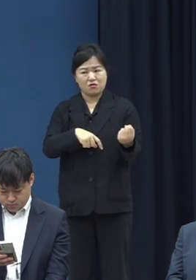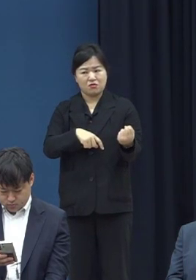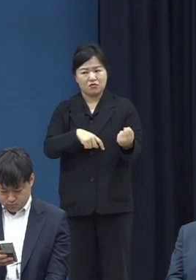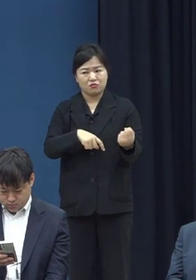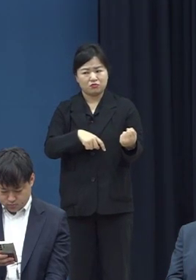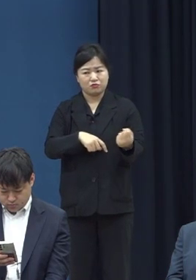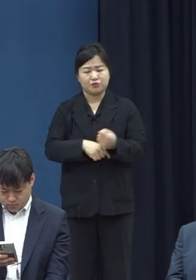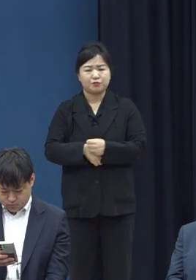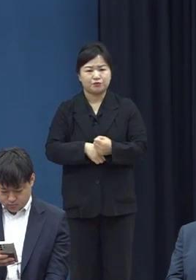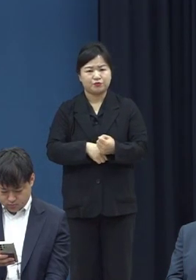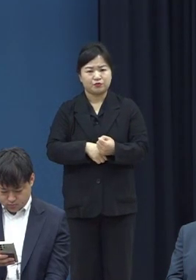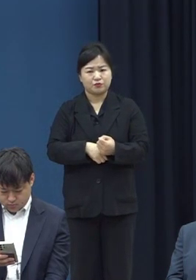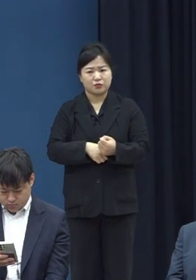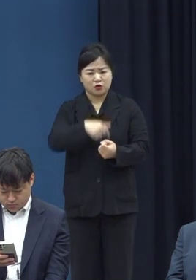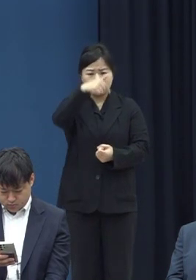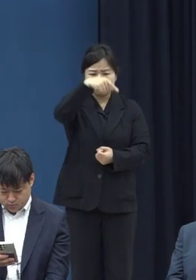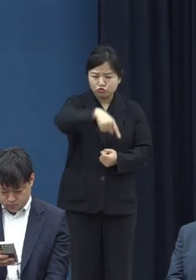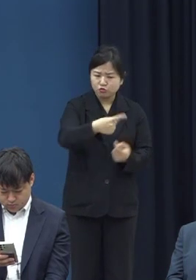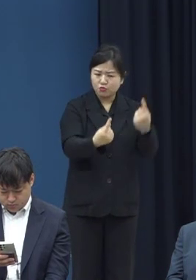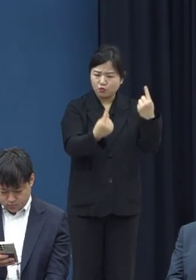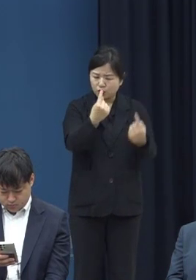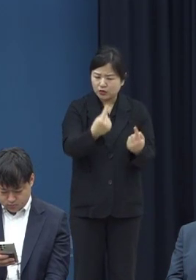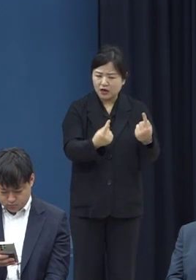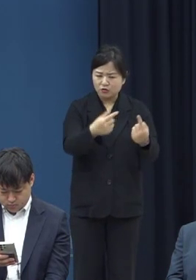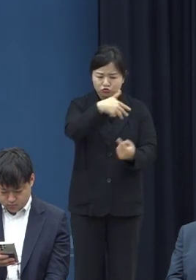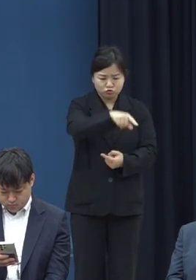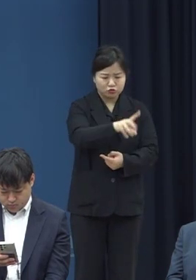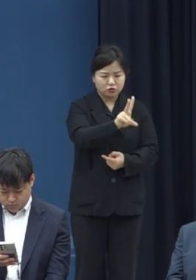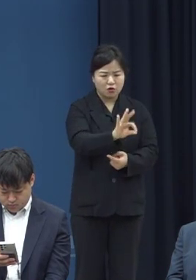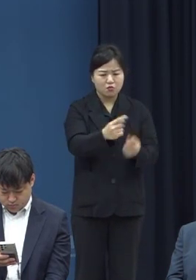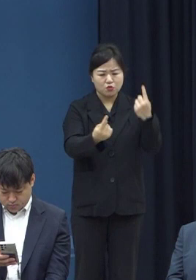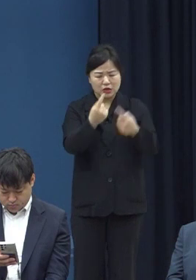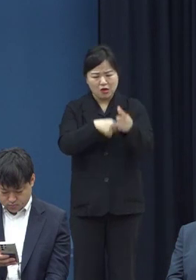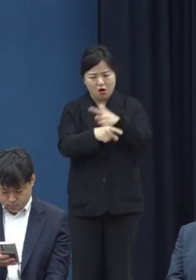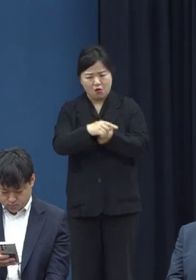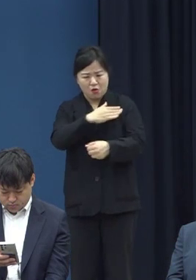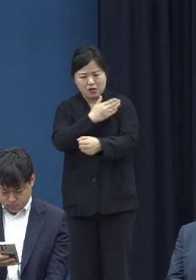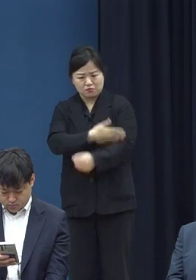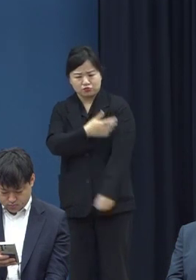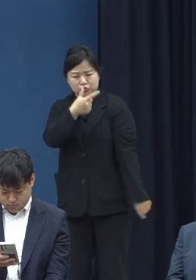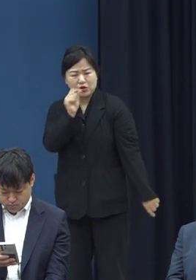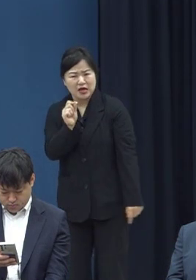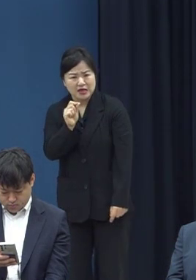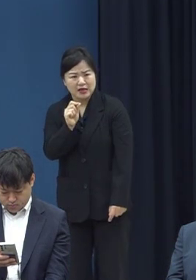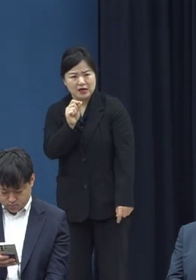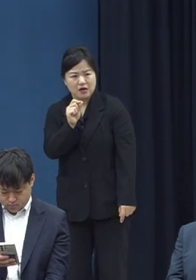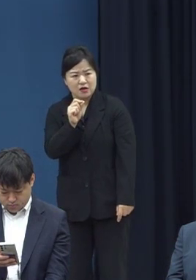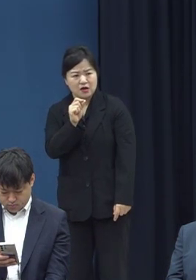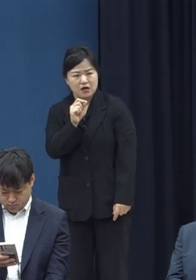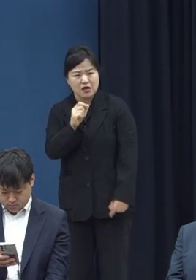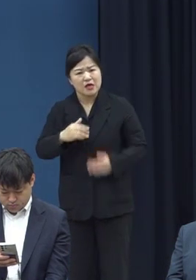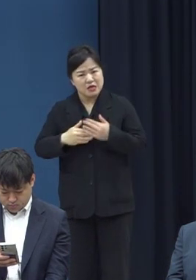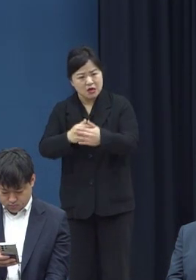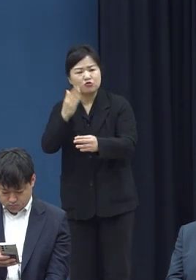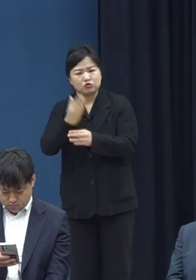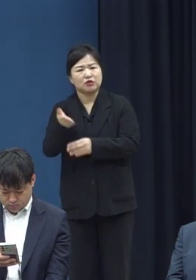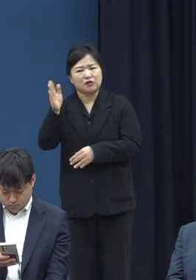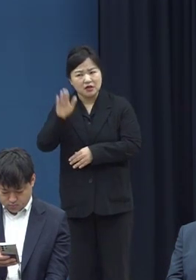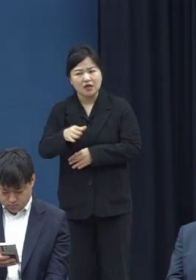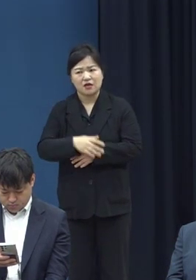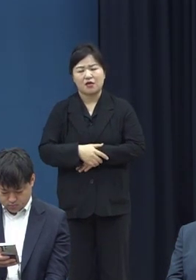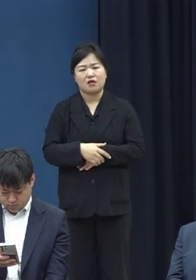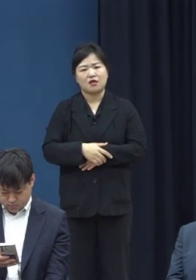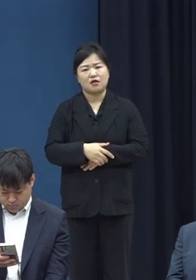출장소를 구청보다 훨씬 더 권한이 없는 구청 그런 출장소 체제를 유지하고 있는데요.